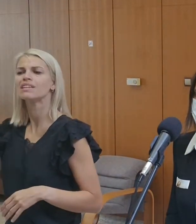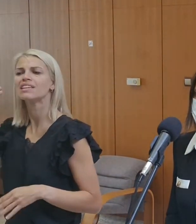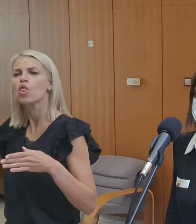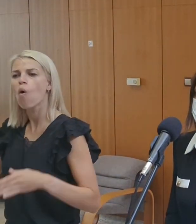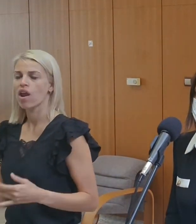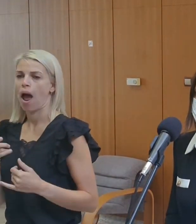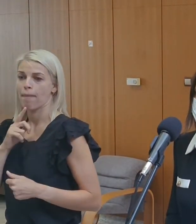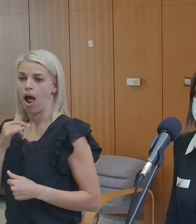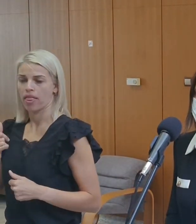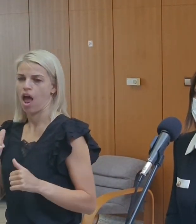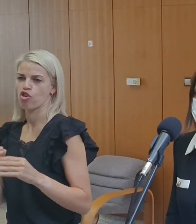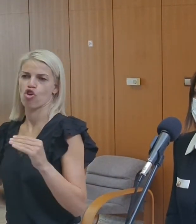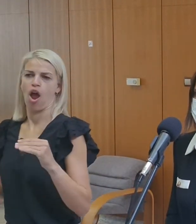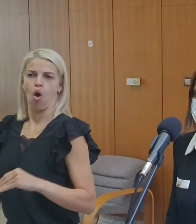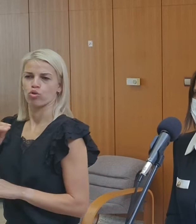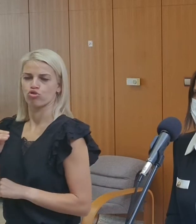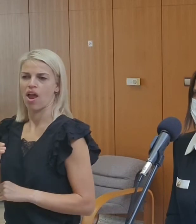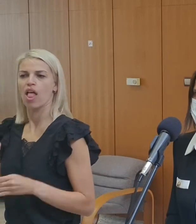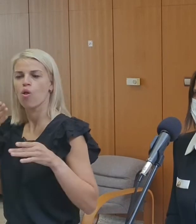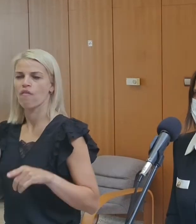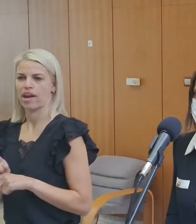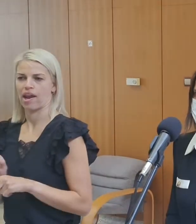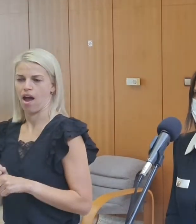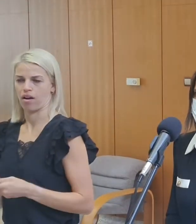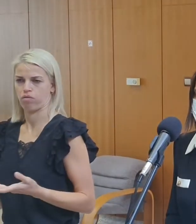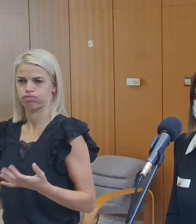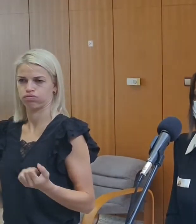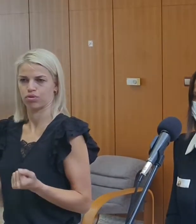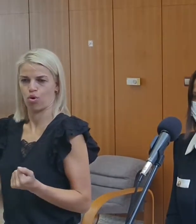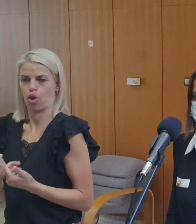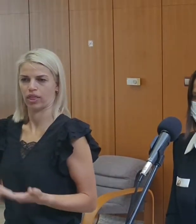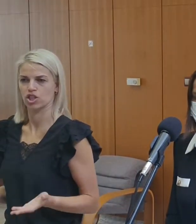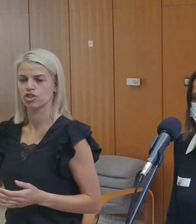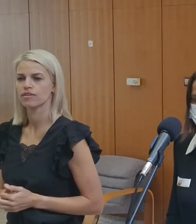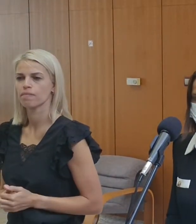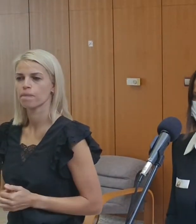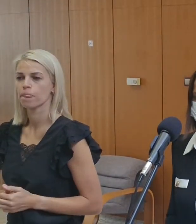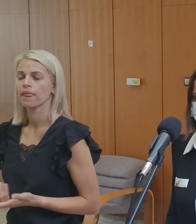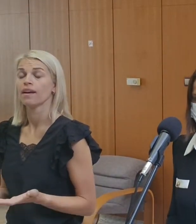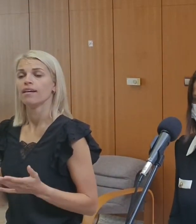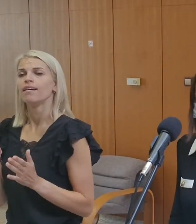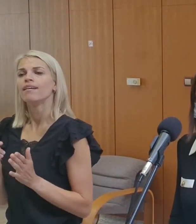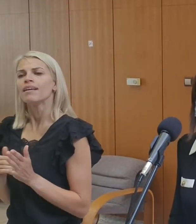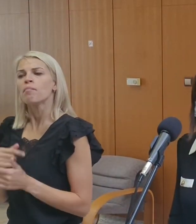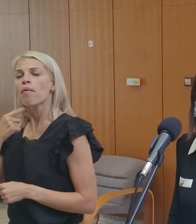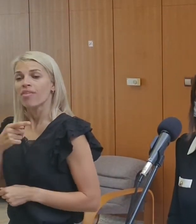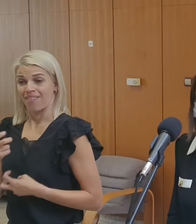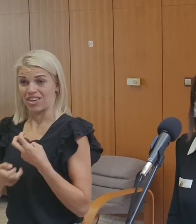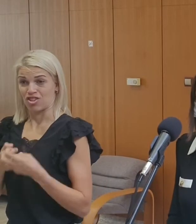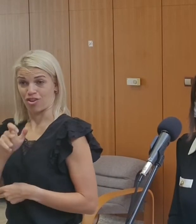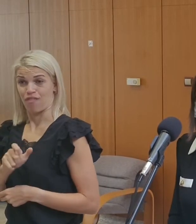v verejnej inštitúcie, tak či to ešte viac nenaškodilo to dianie, ktoré je teraz. Treba povedať, že